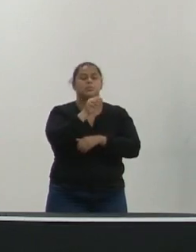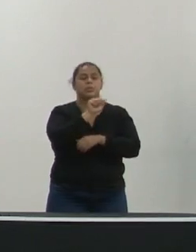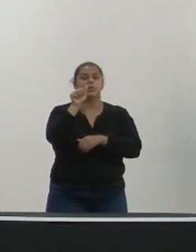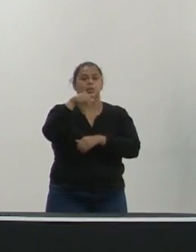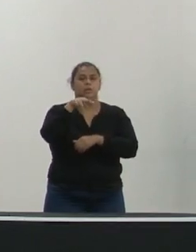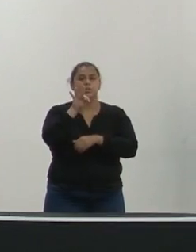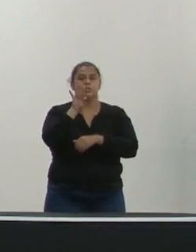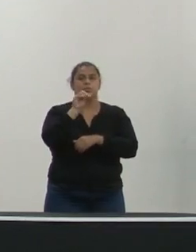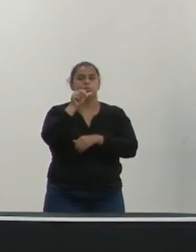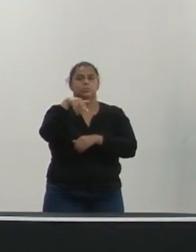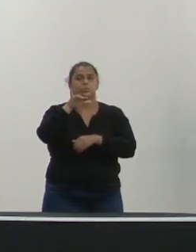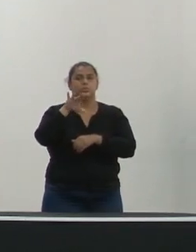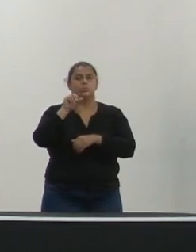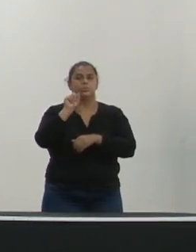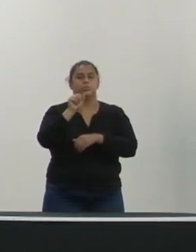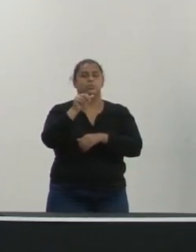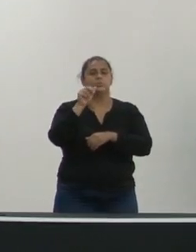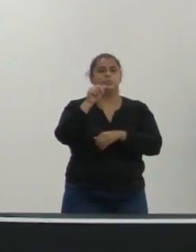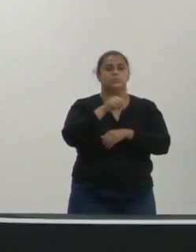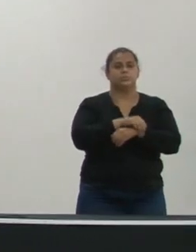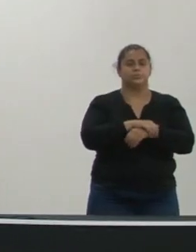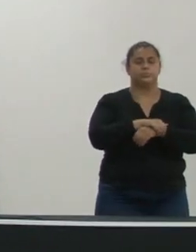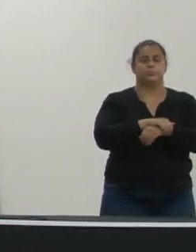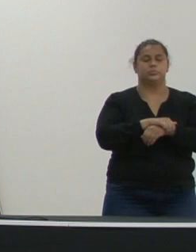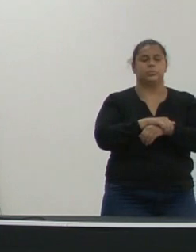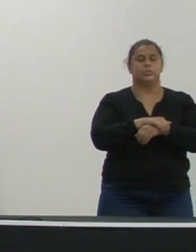Vamos aguardar por 15 minutos